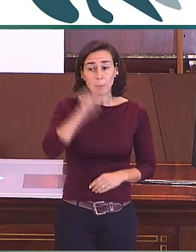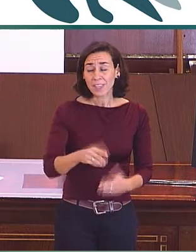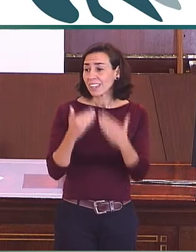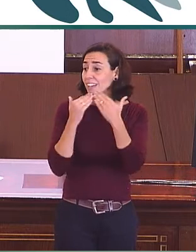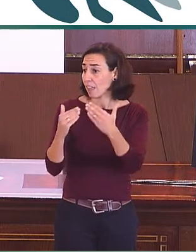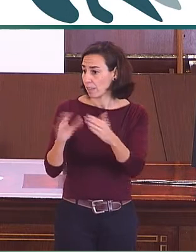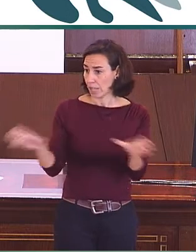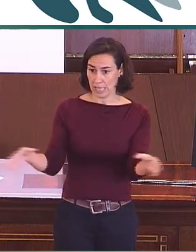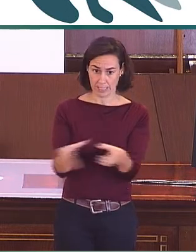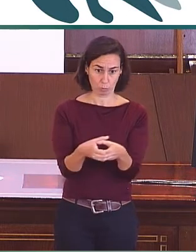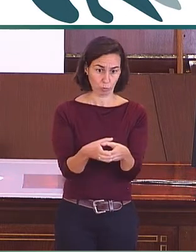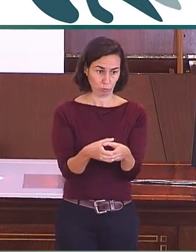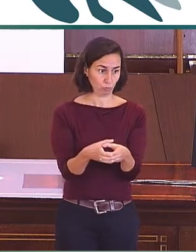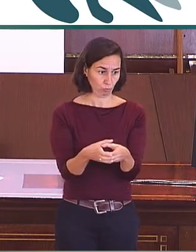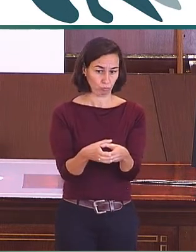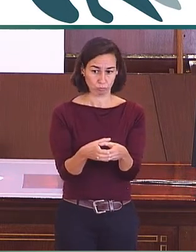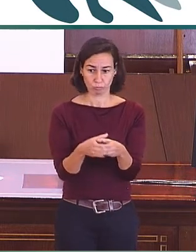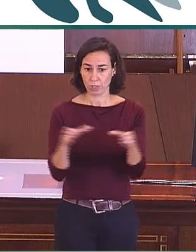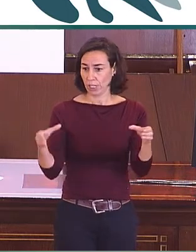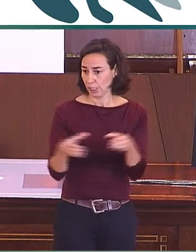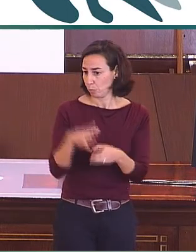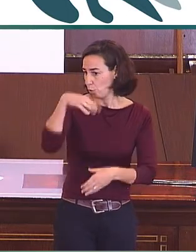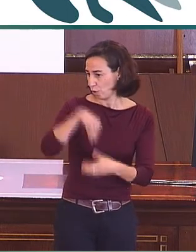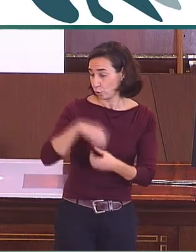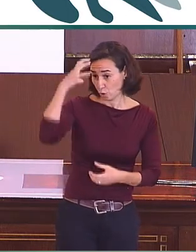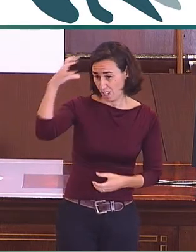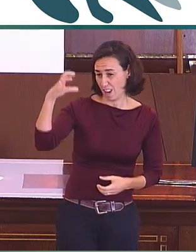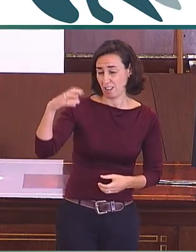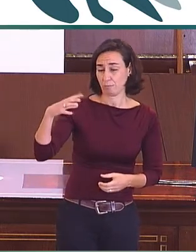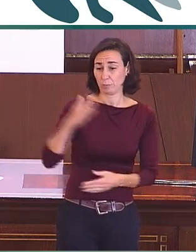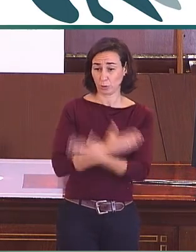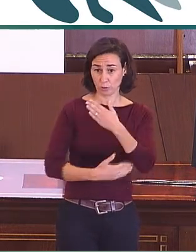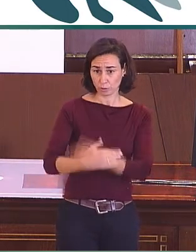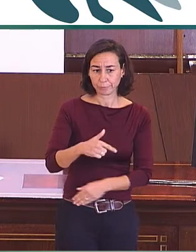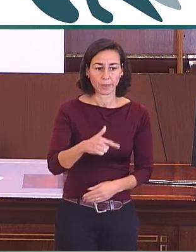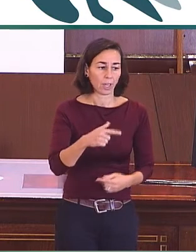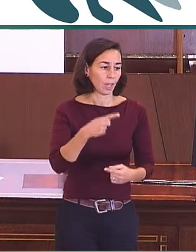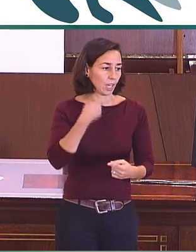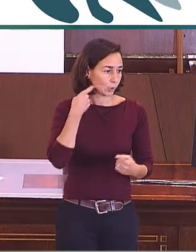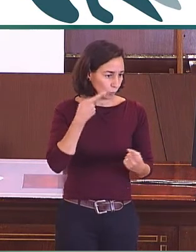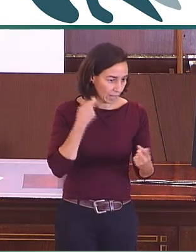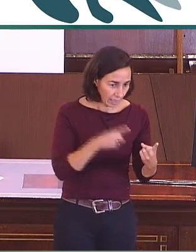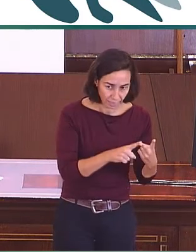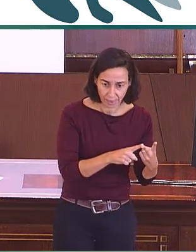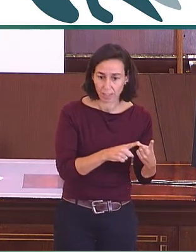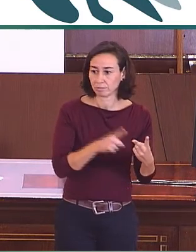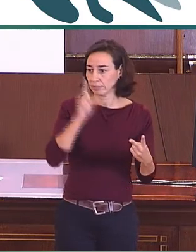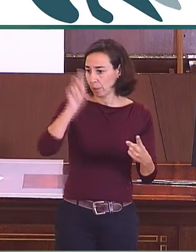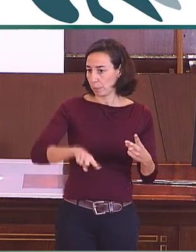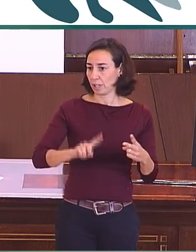equipo del Real Patronato que ya lo ha dicho Mariluz a Jesús Celada al equipo de la dirección en